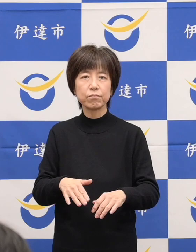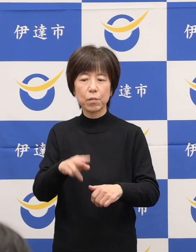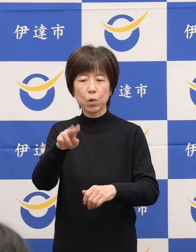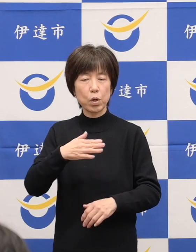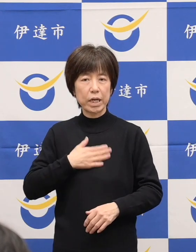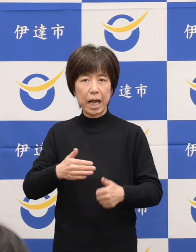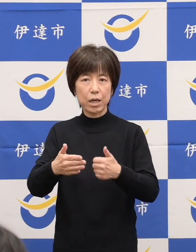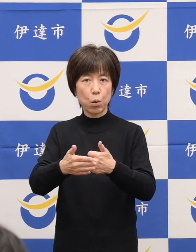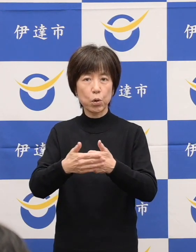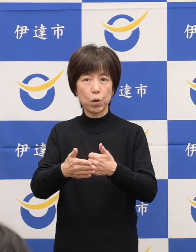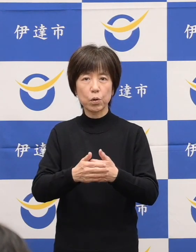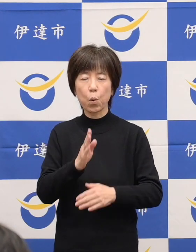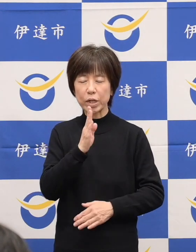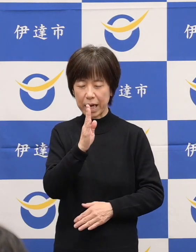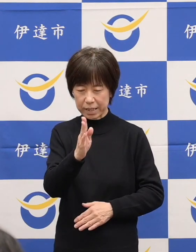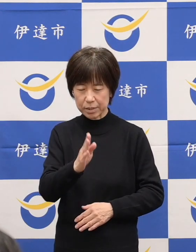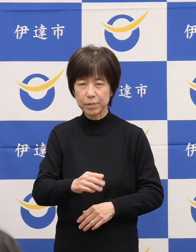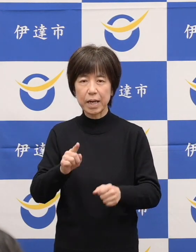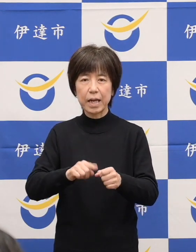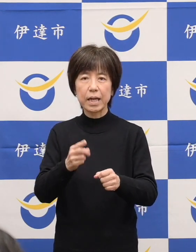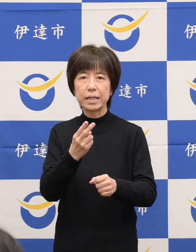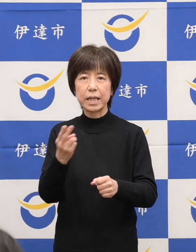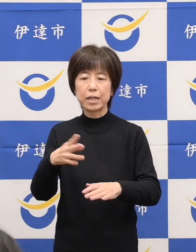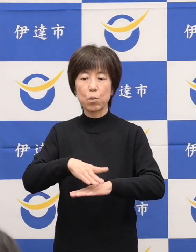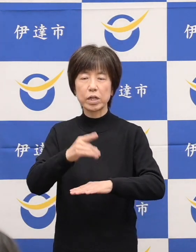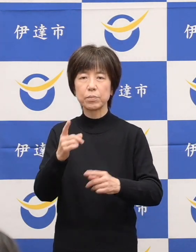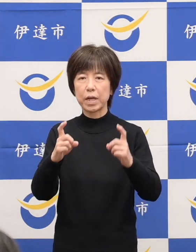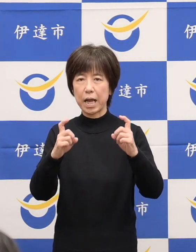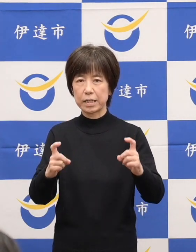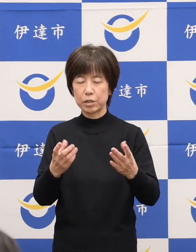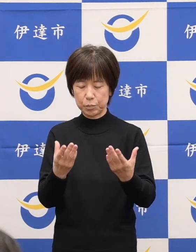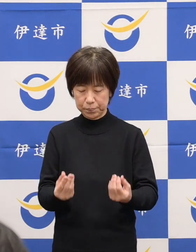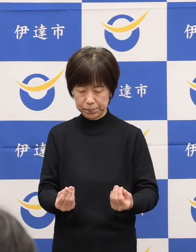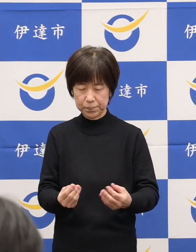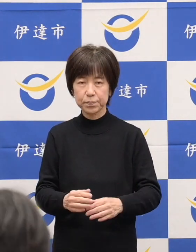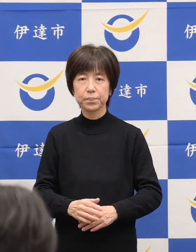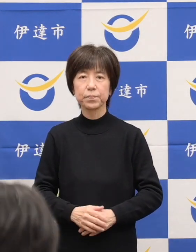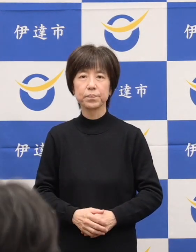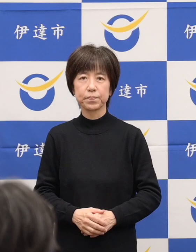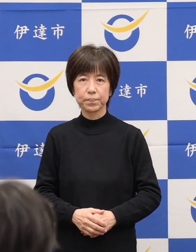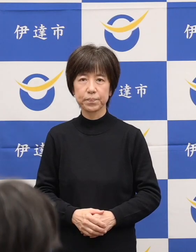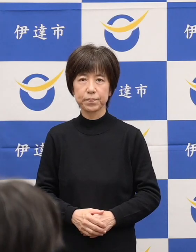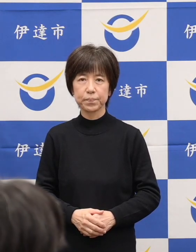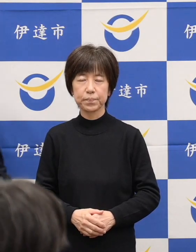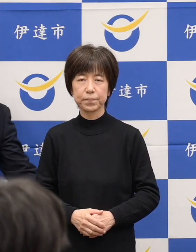しまして、年度初めの挨拶とさせていただきます。